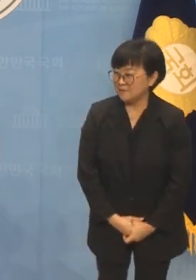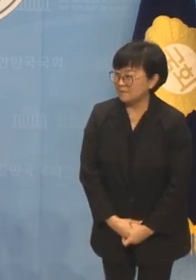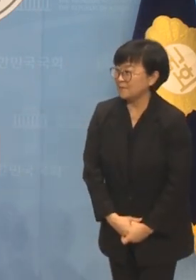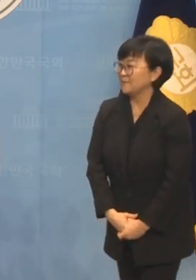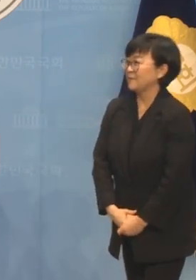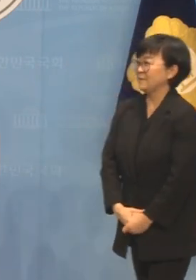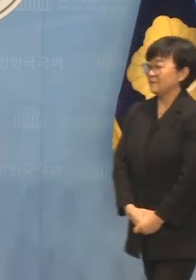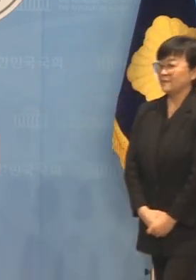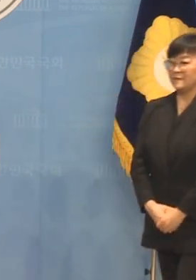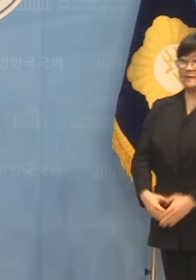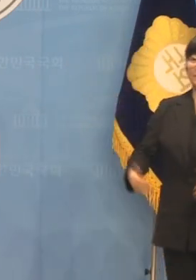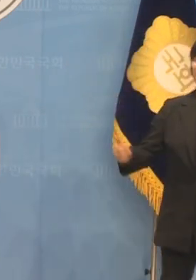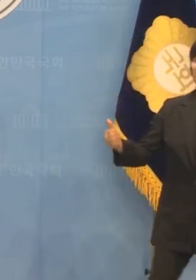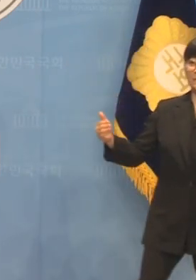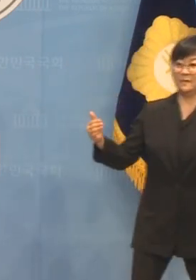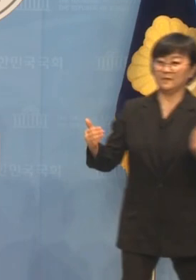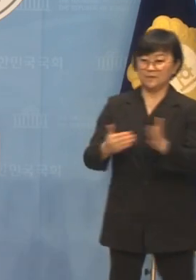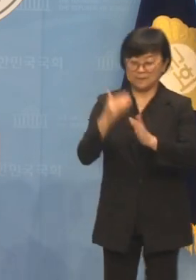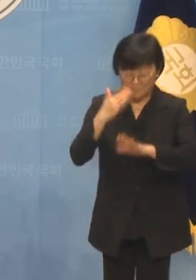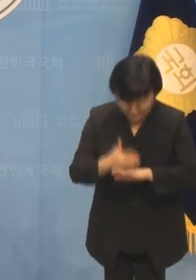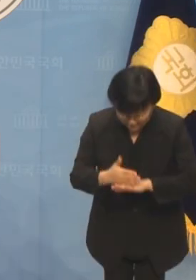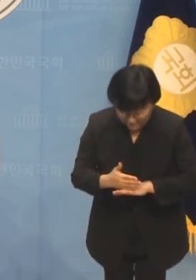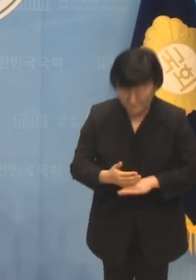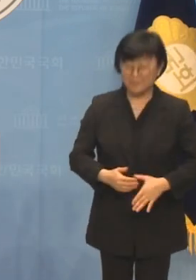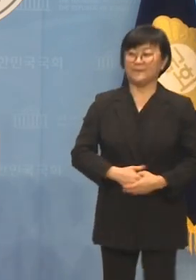바랍니다네 이상으로 마치겠습니다